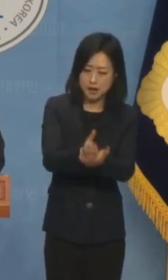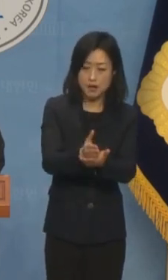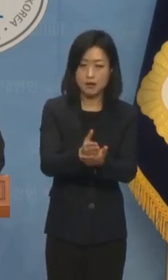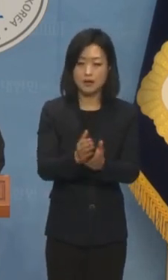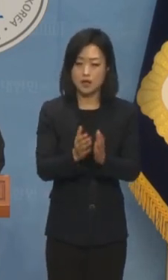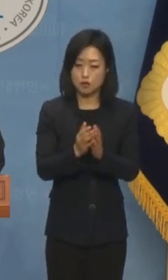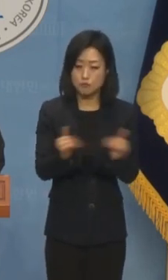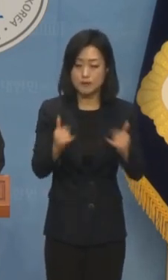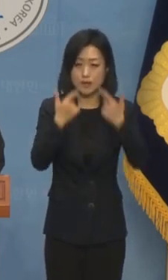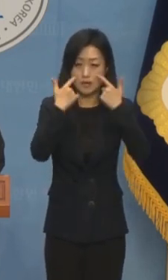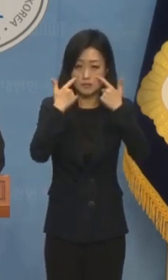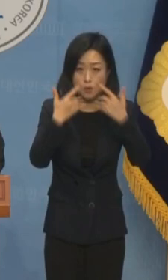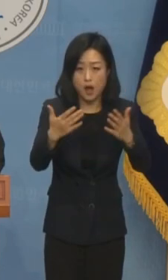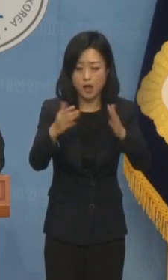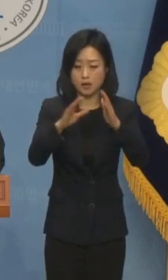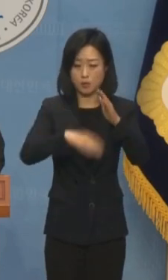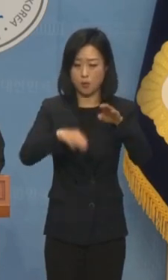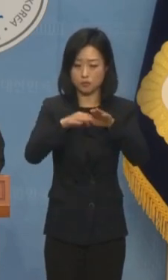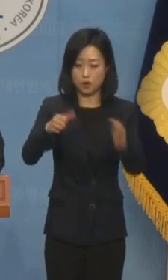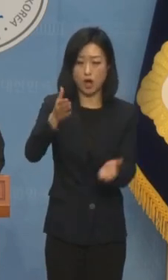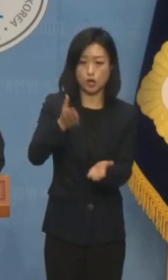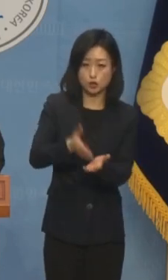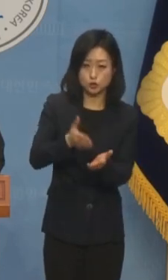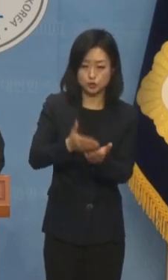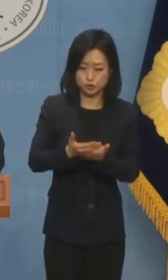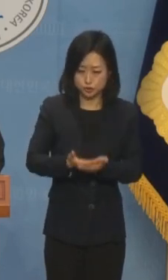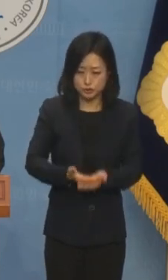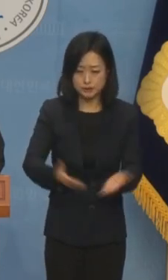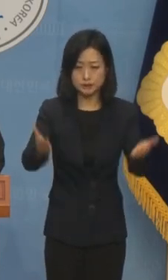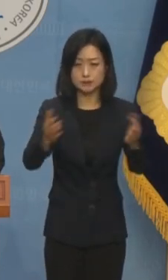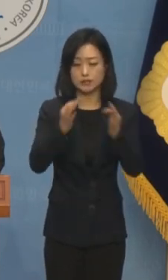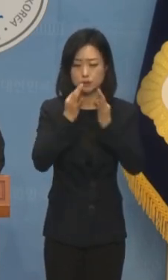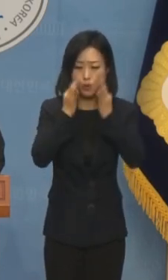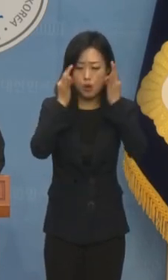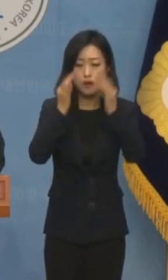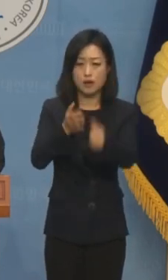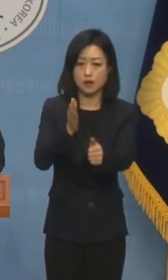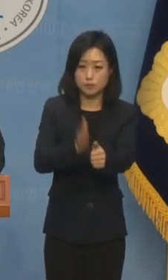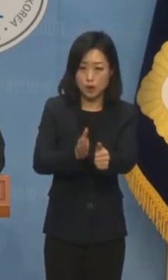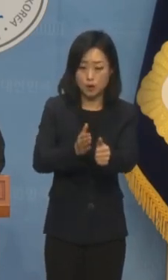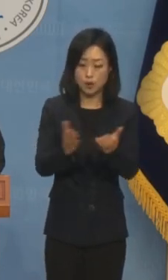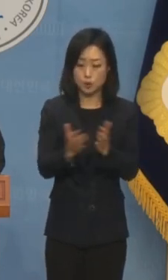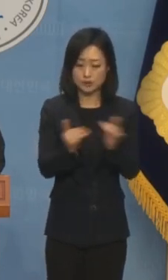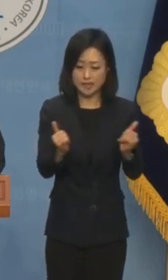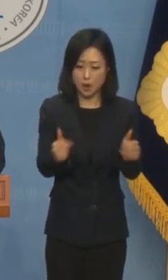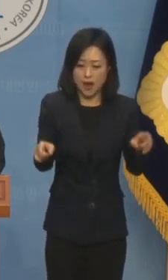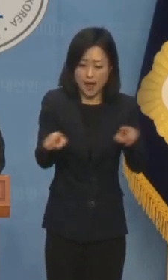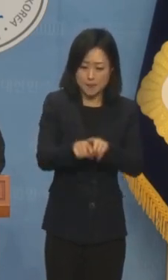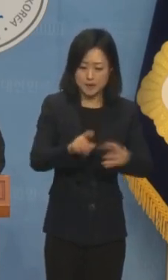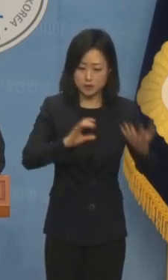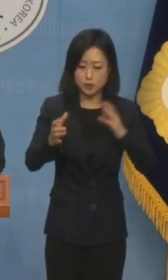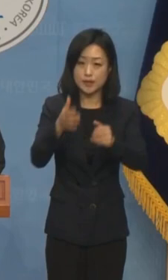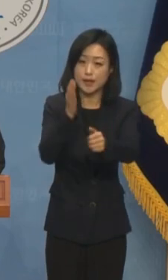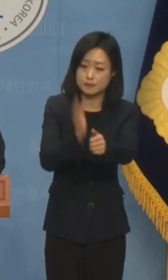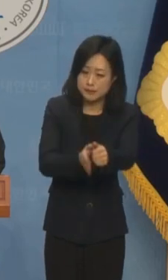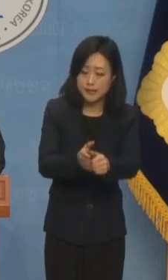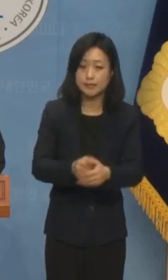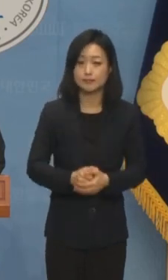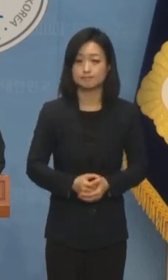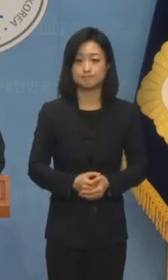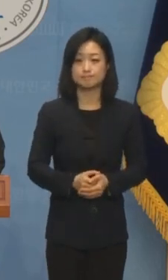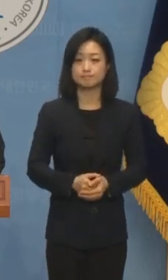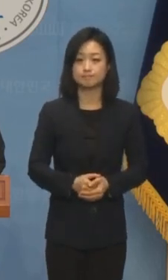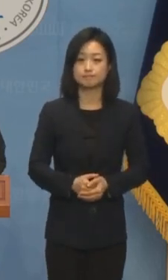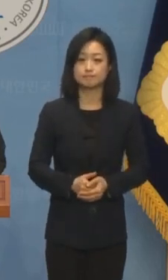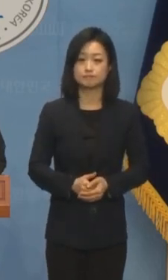국민에게 더 정확하고 공정하게 뉴스를 제공하기 위해 사내 노동자들과 논의를 시작하는 것입니다.